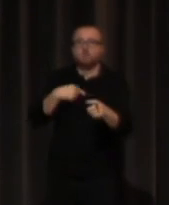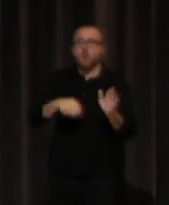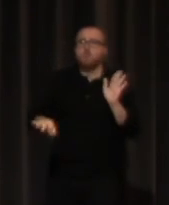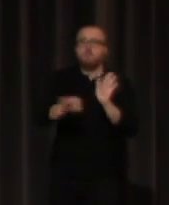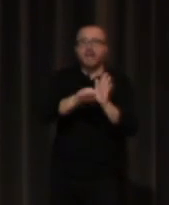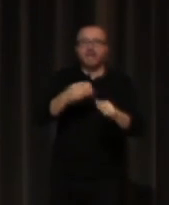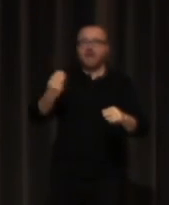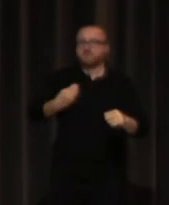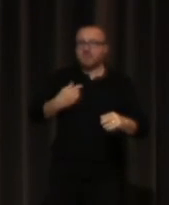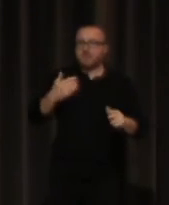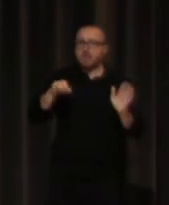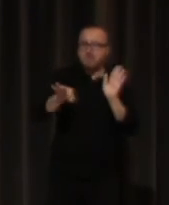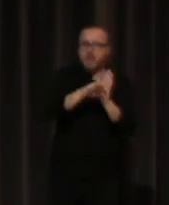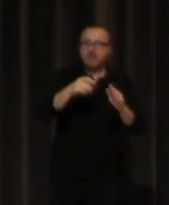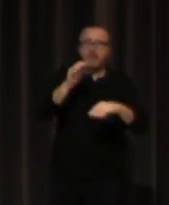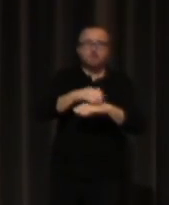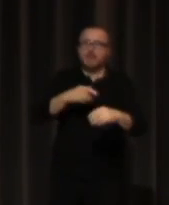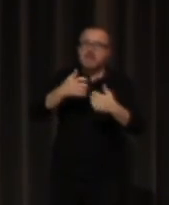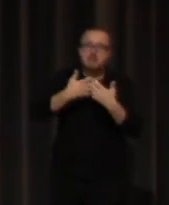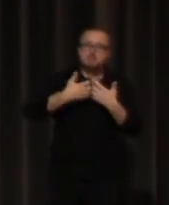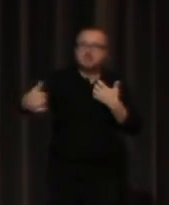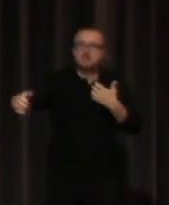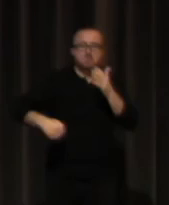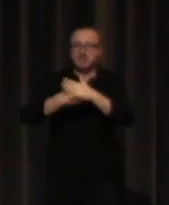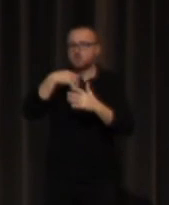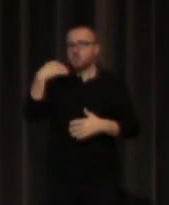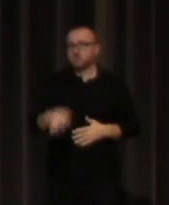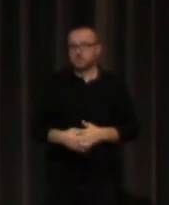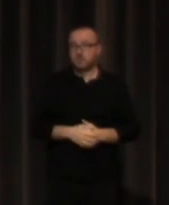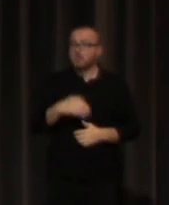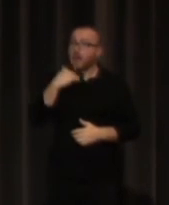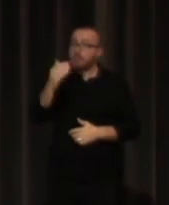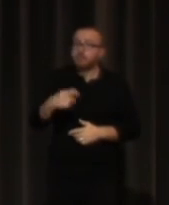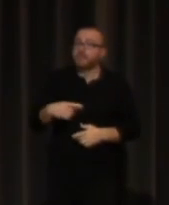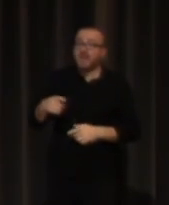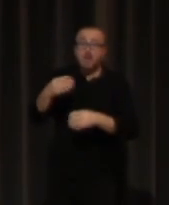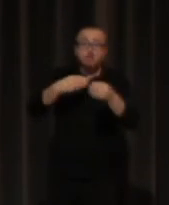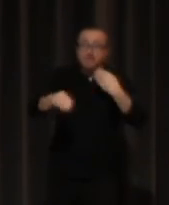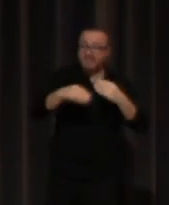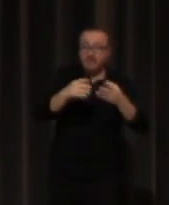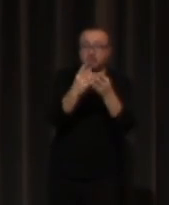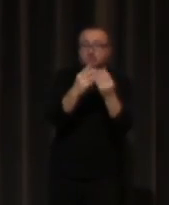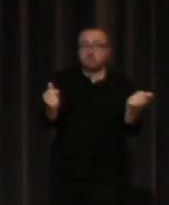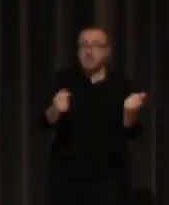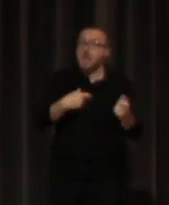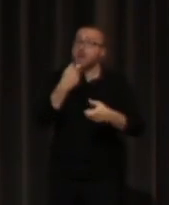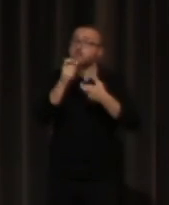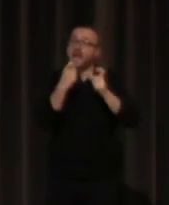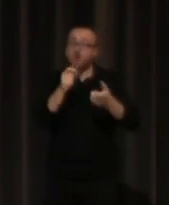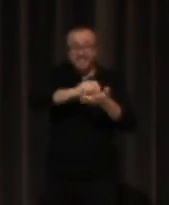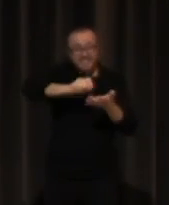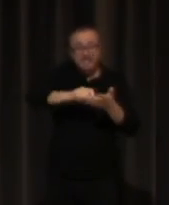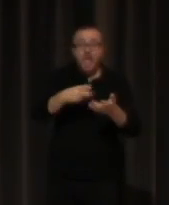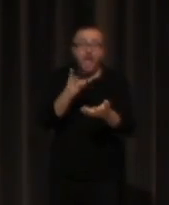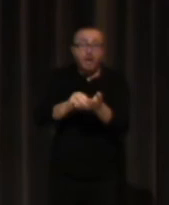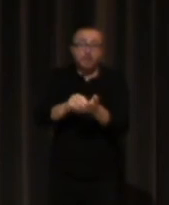profundament, només a l'escorça que tot ho aguanta i s'esbora ràpid. Altres vegades les nostres paraules sí són una incisió